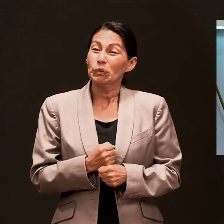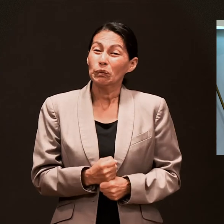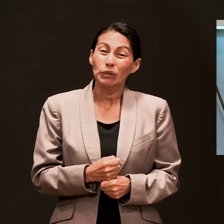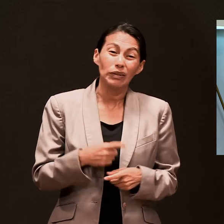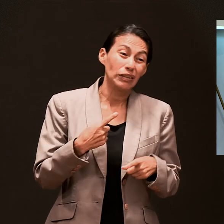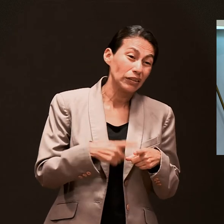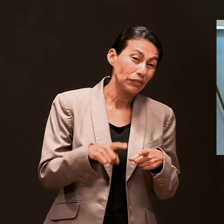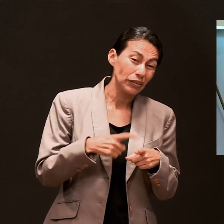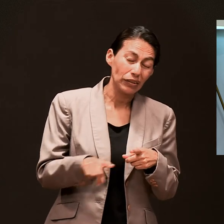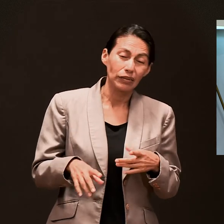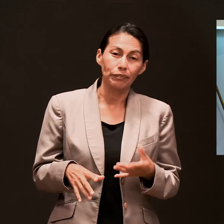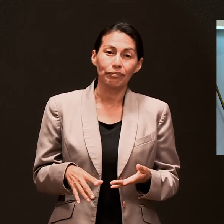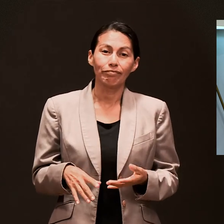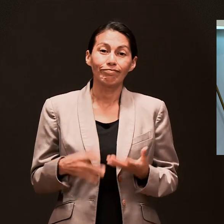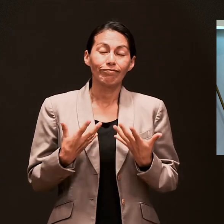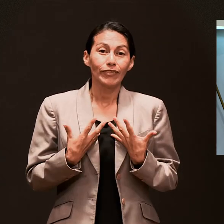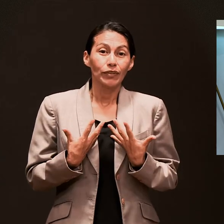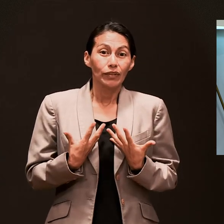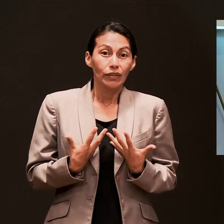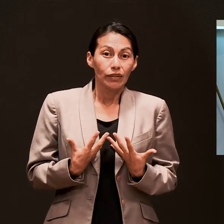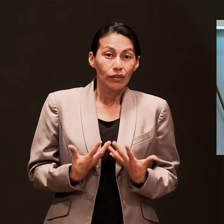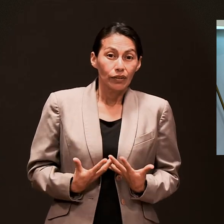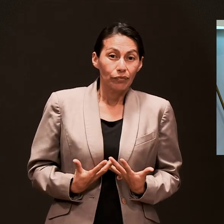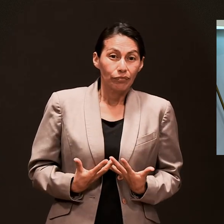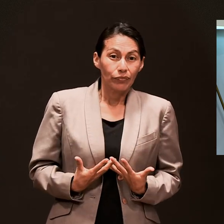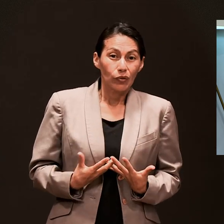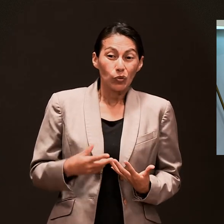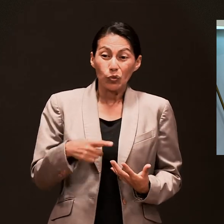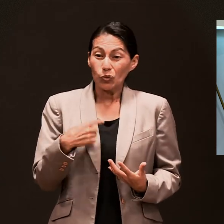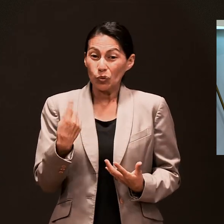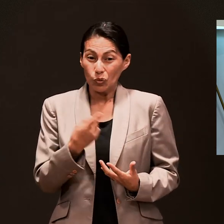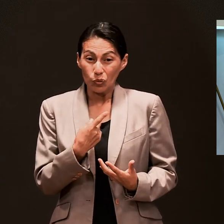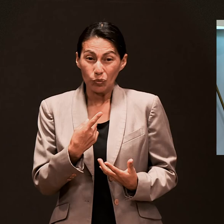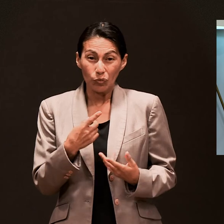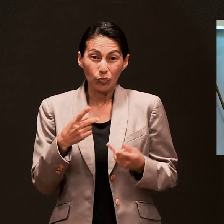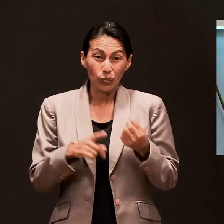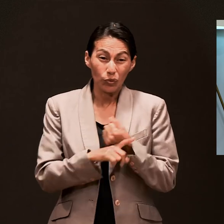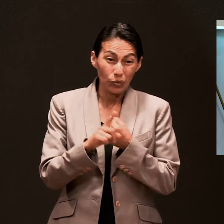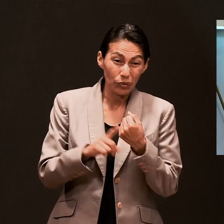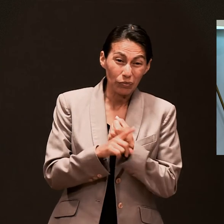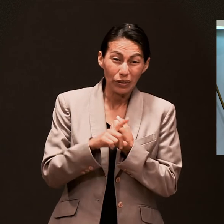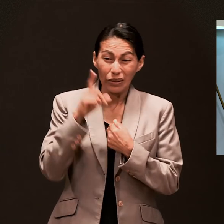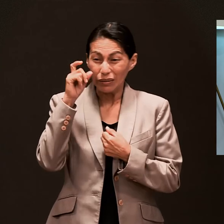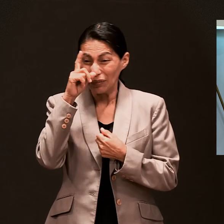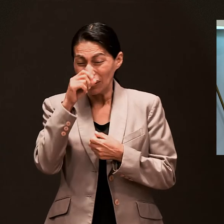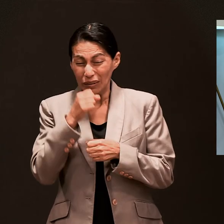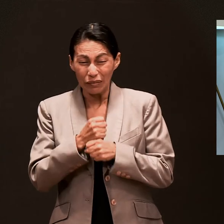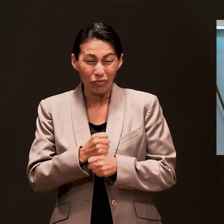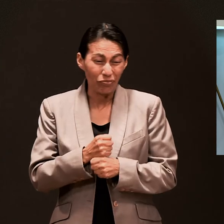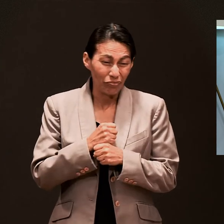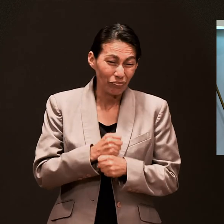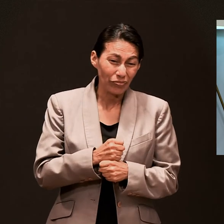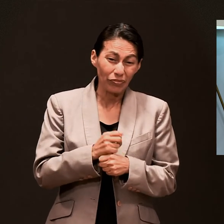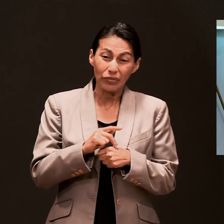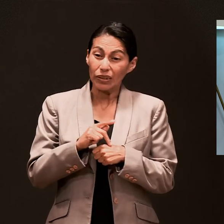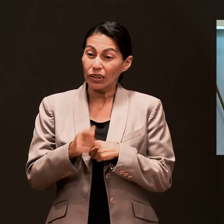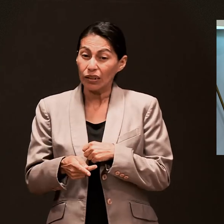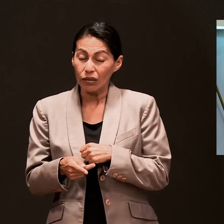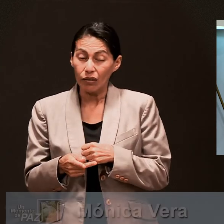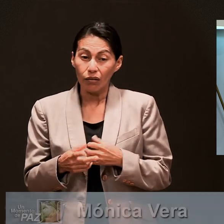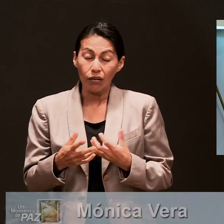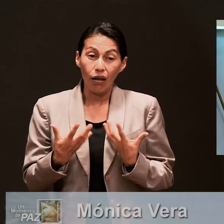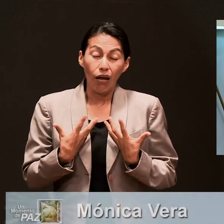La angustia es la reacción emocional ante un problema una crisis un peligro que